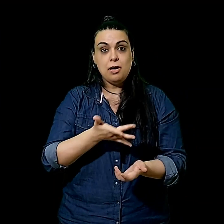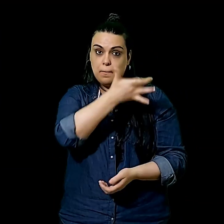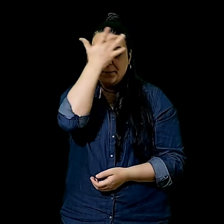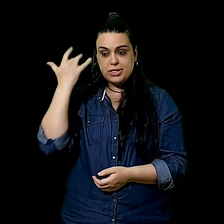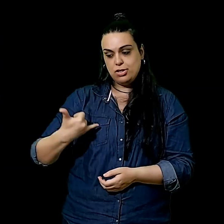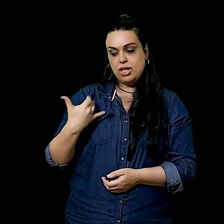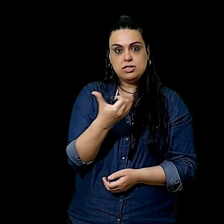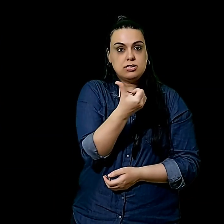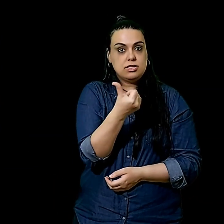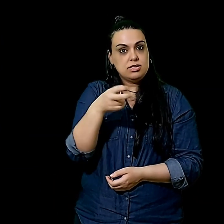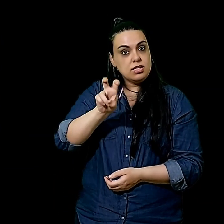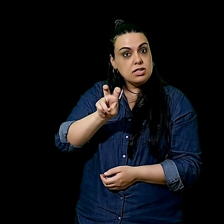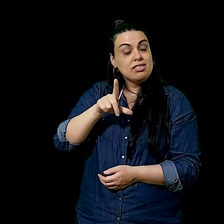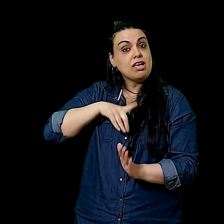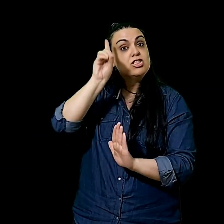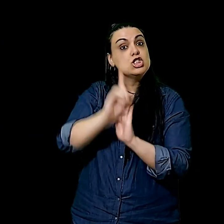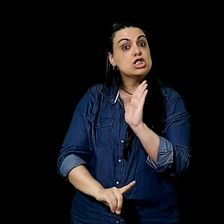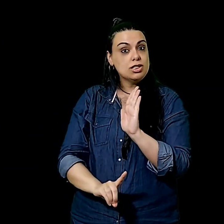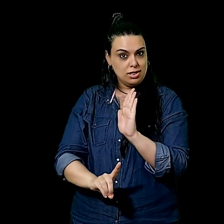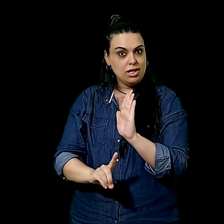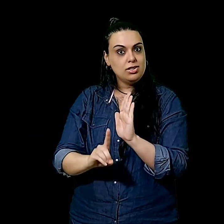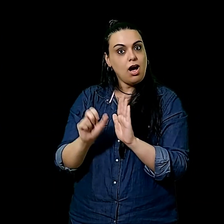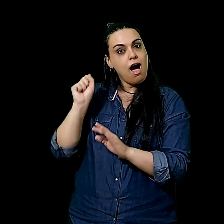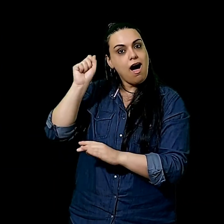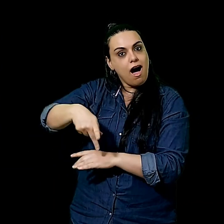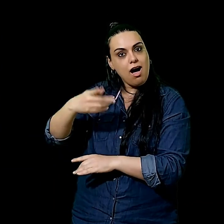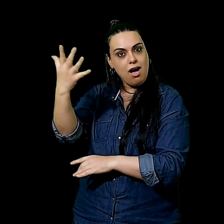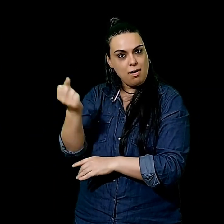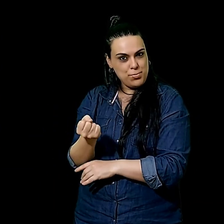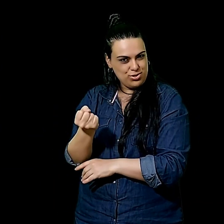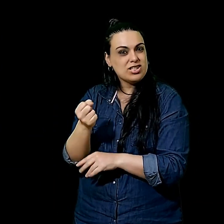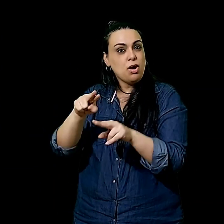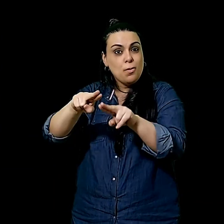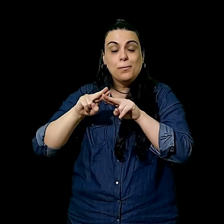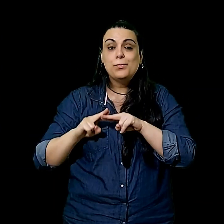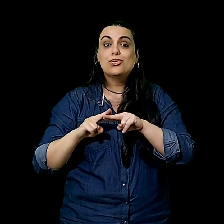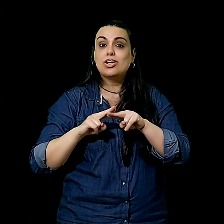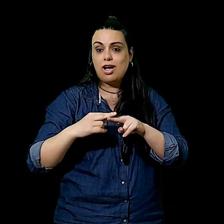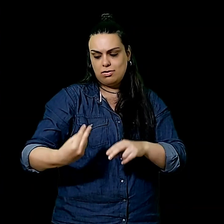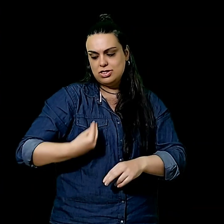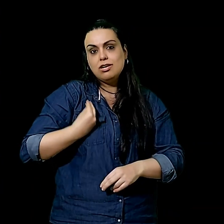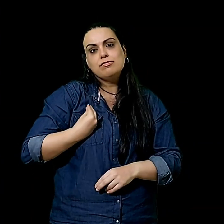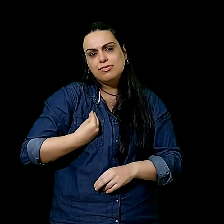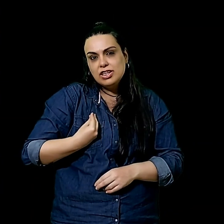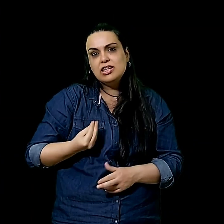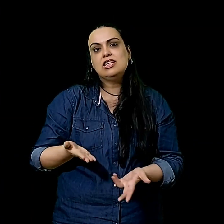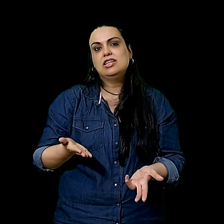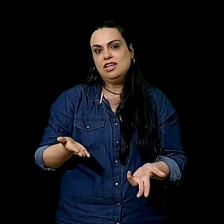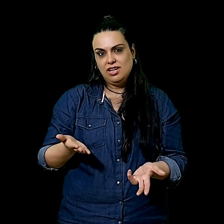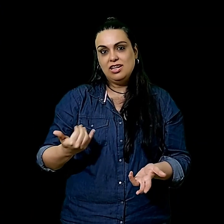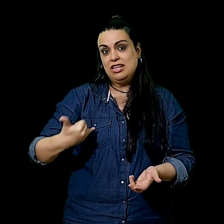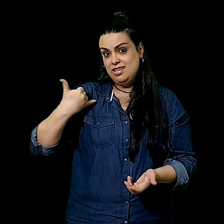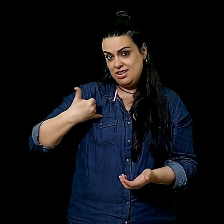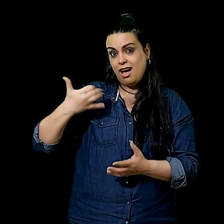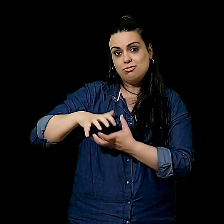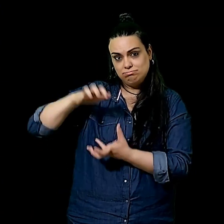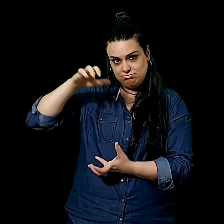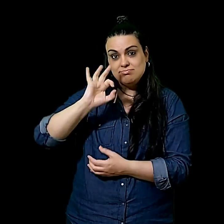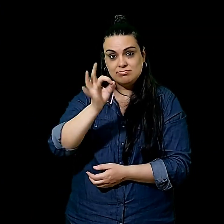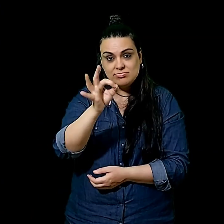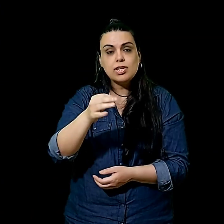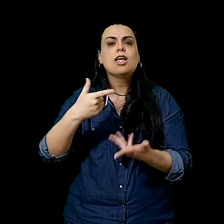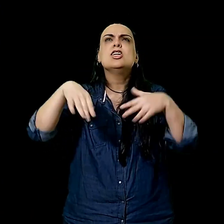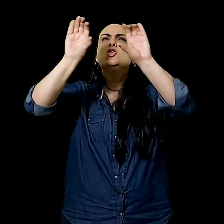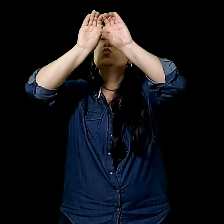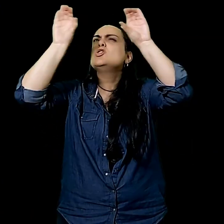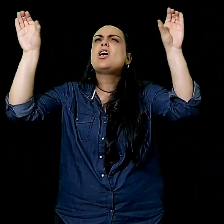de 65 anos, ela tem direito a uma aposentadoria em razão da sua condição de vida, em razão da sua idade. E no